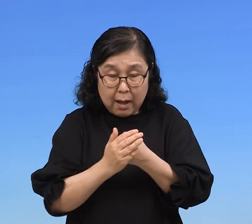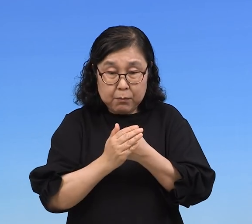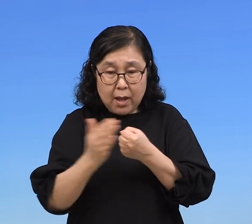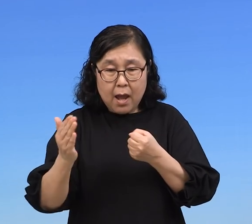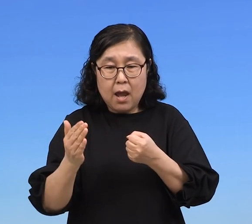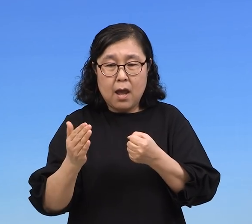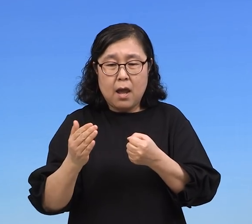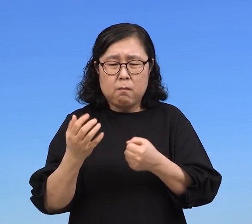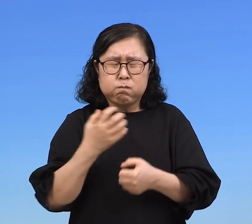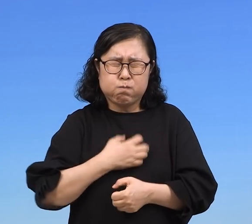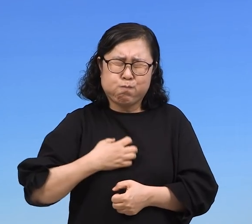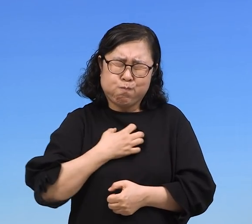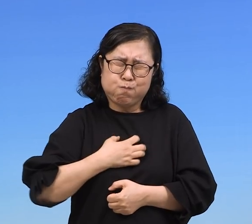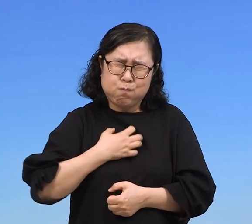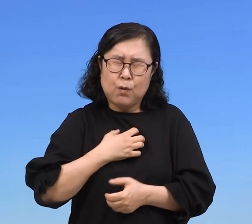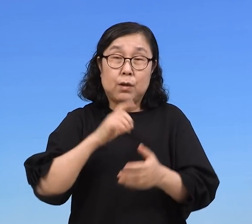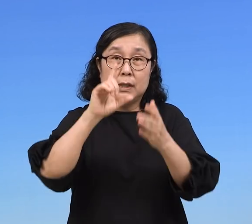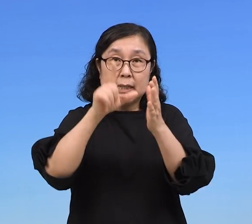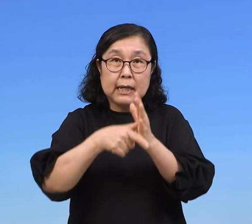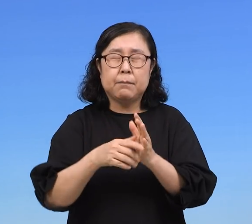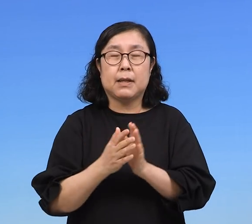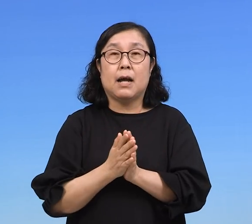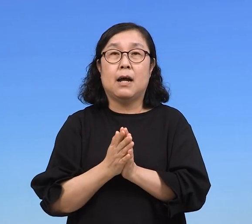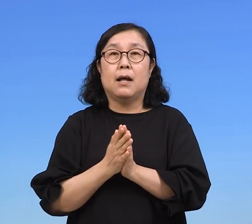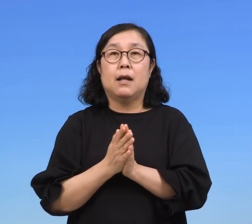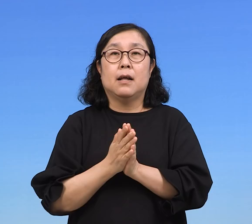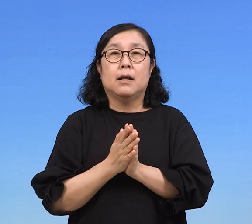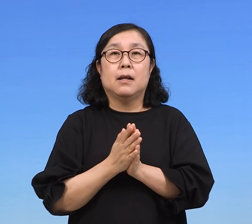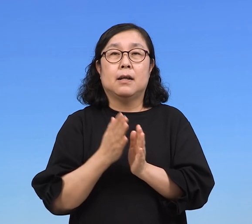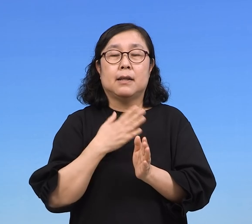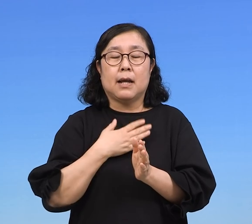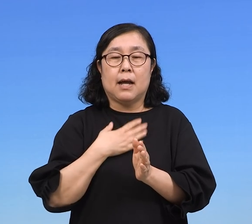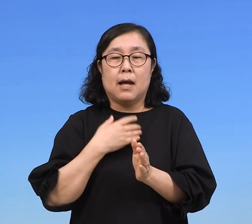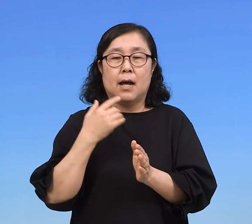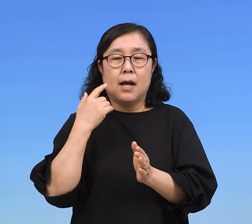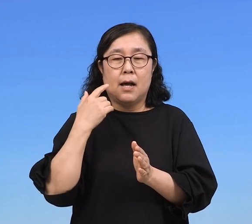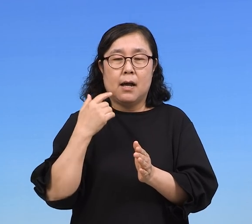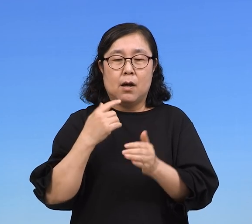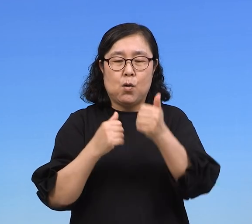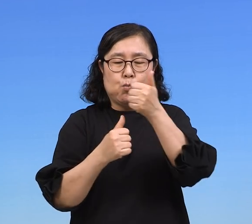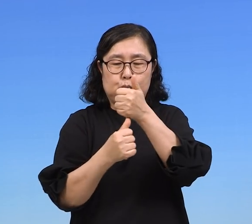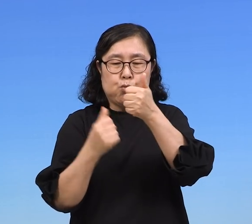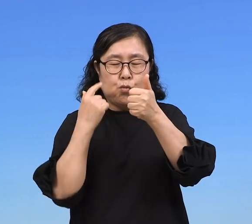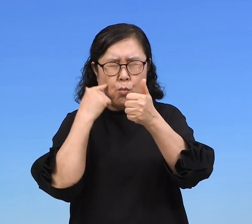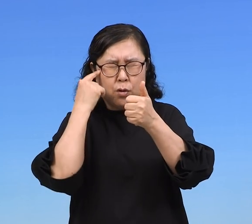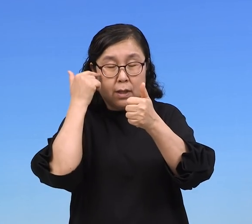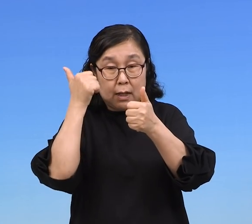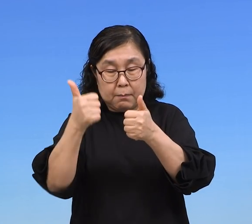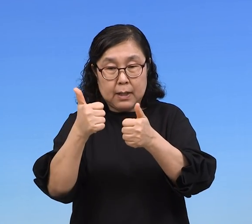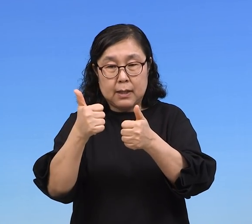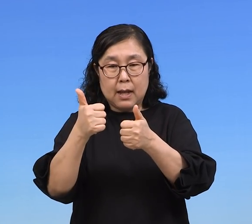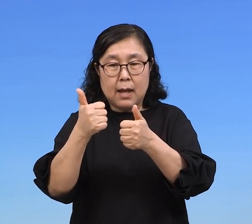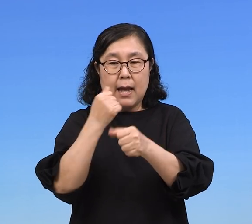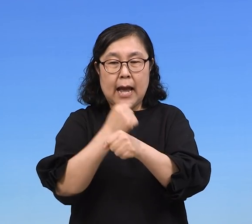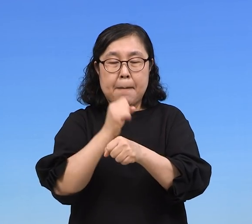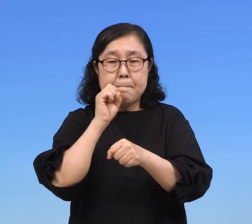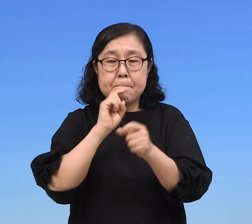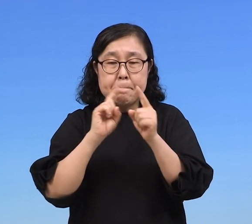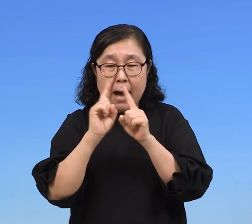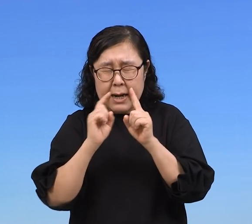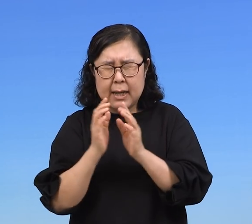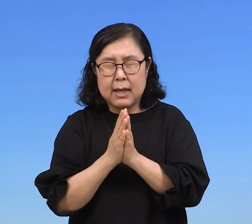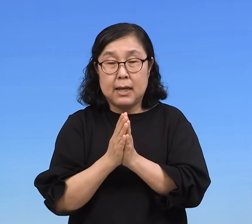되는 괴로운 시간이에요. 그 전날에 제가 우리 교역자들에게 위한다고 툭 던진 말이 이게 얼마나 얕은